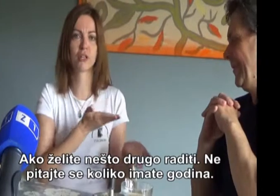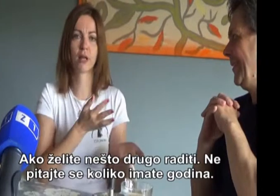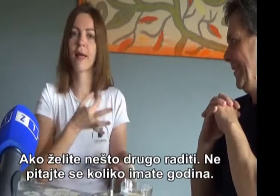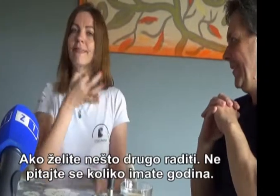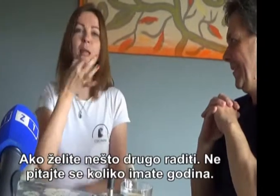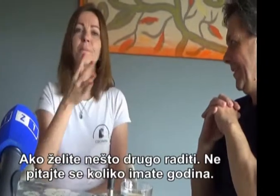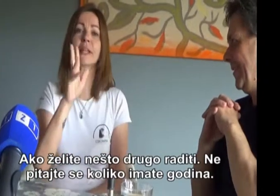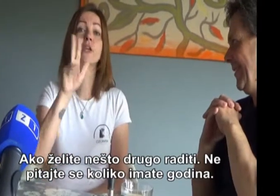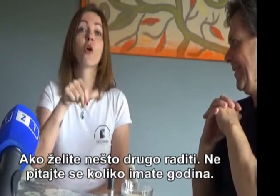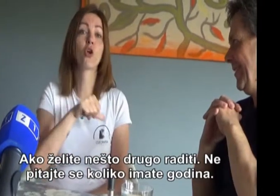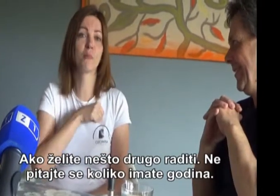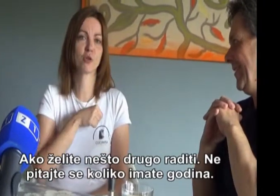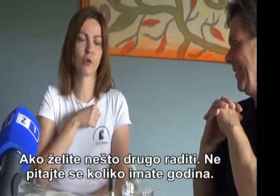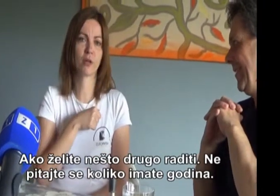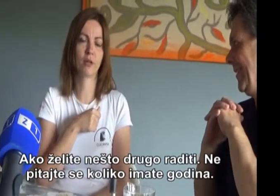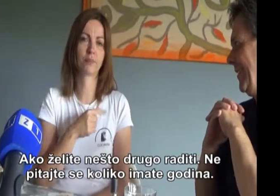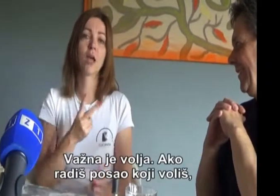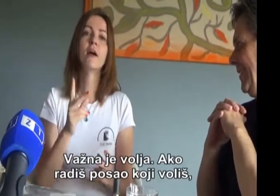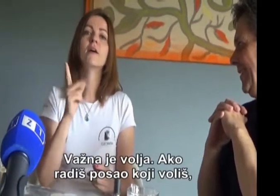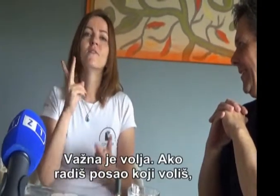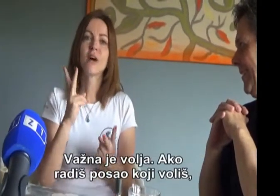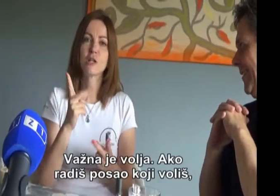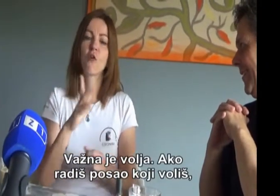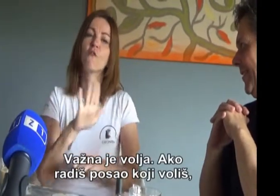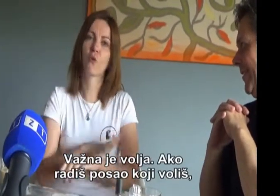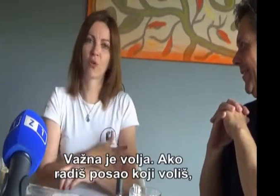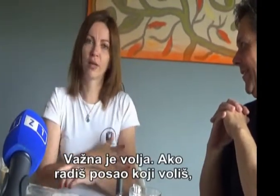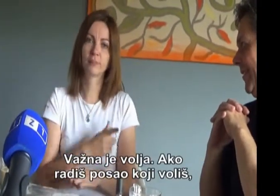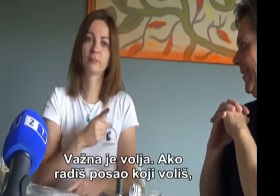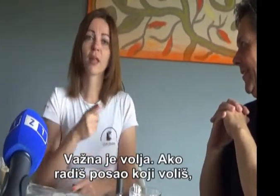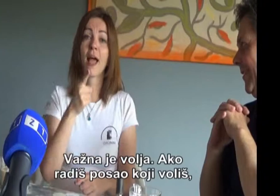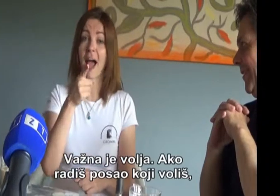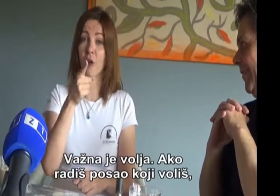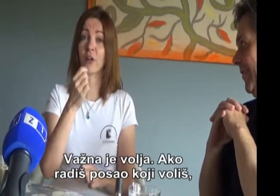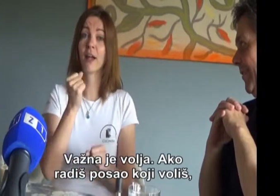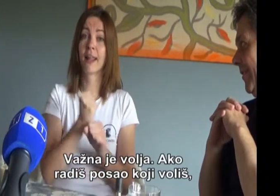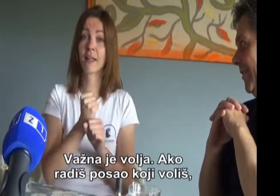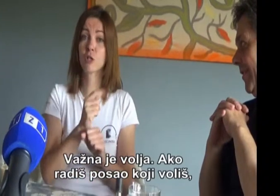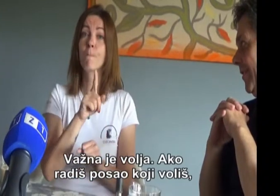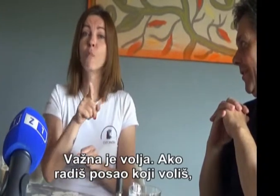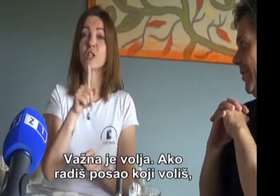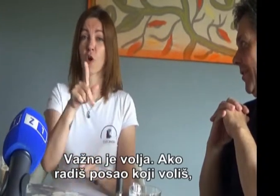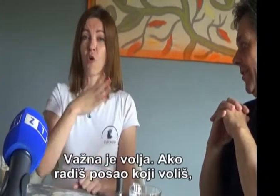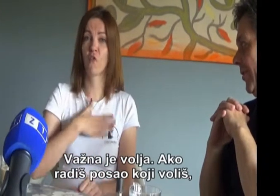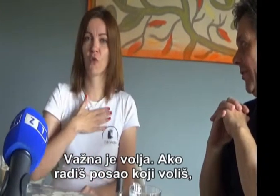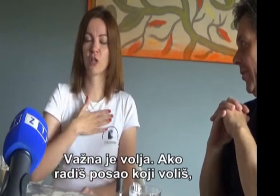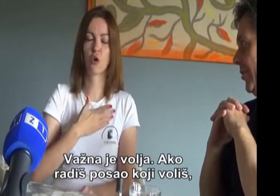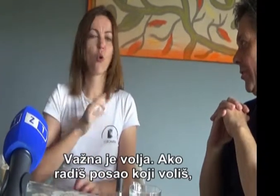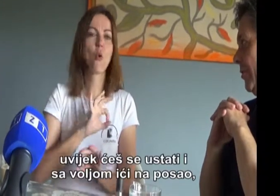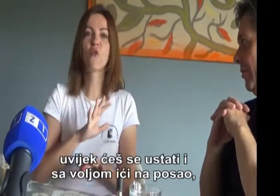možete. Ne pitajte koliko imaš godina. Pahna, polja, ako radiš posao koju polja.